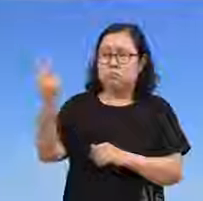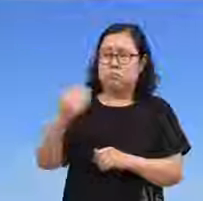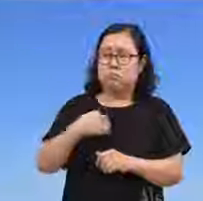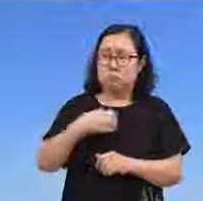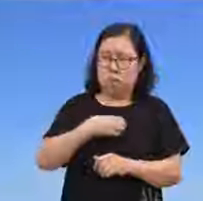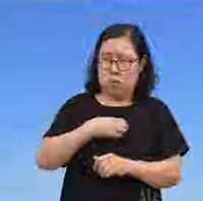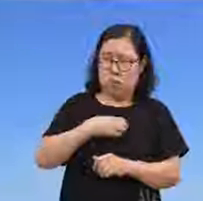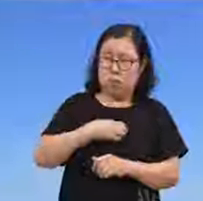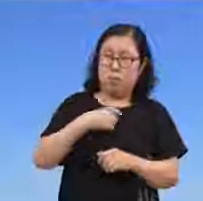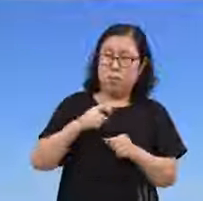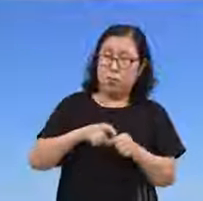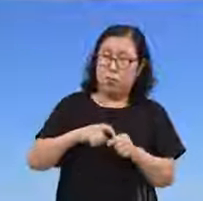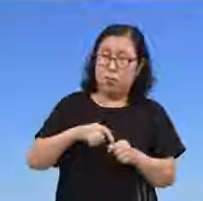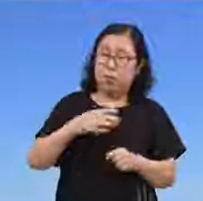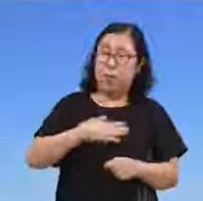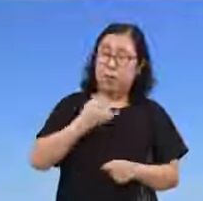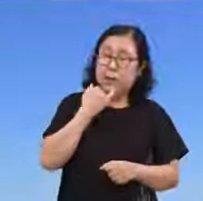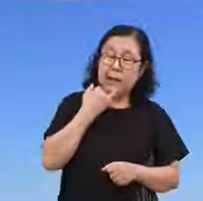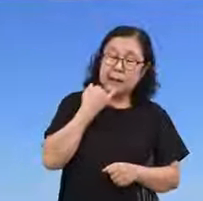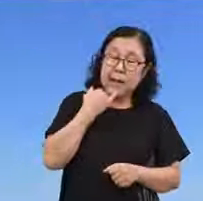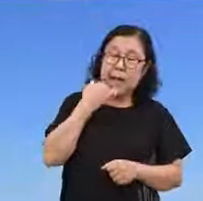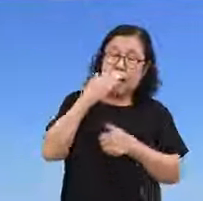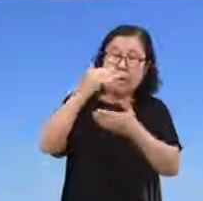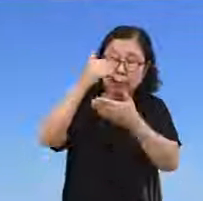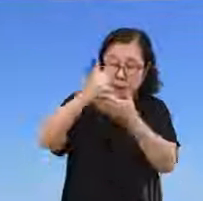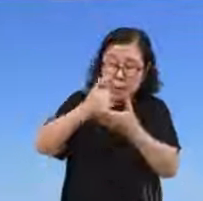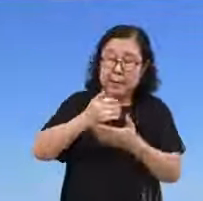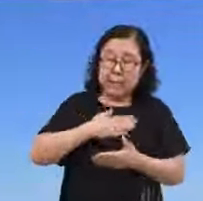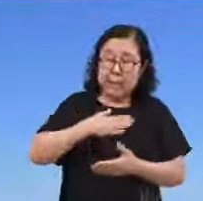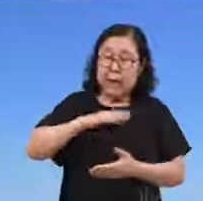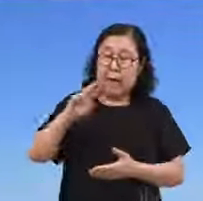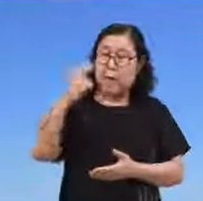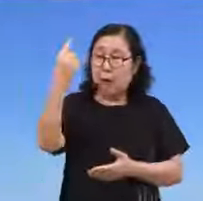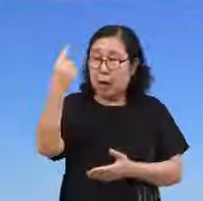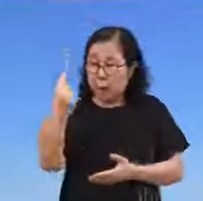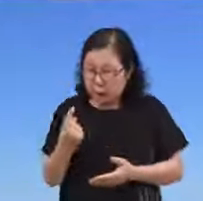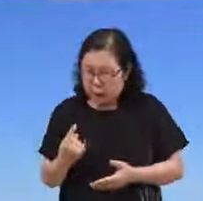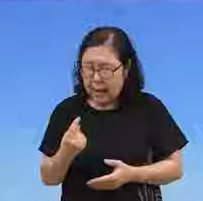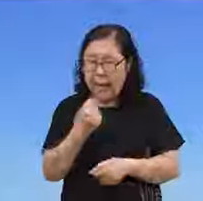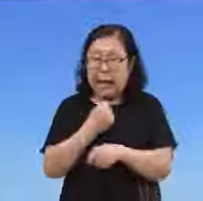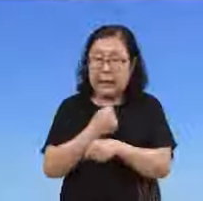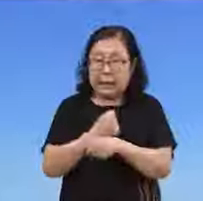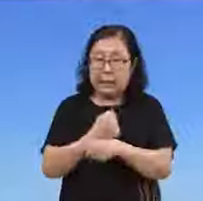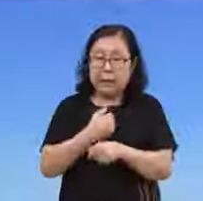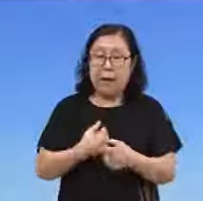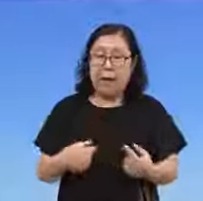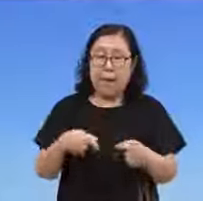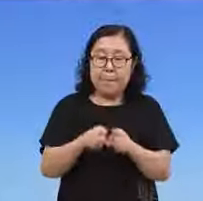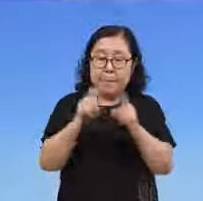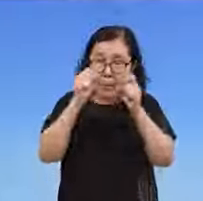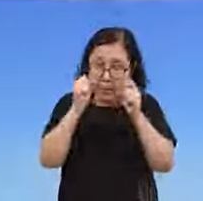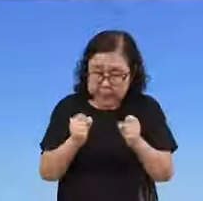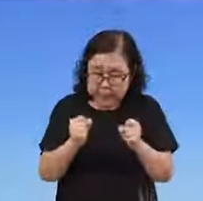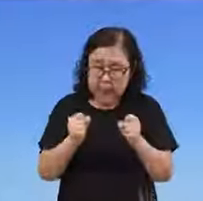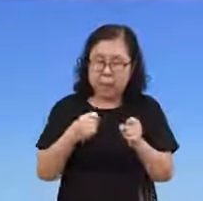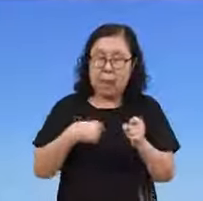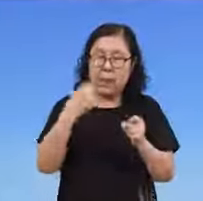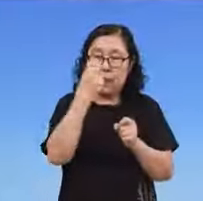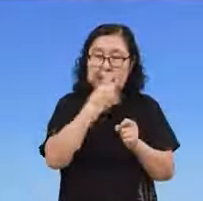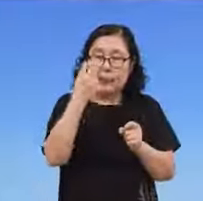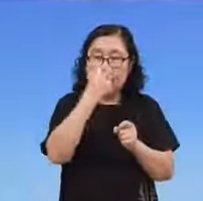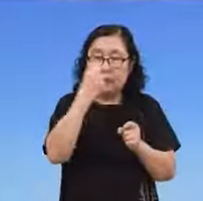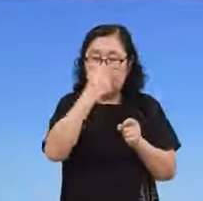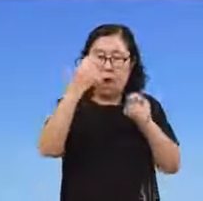다가온다 할지라도 나는 괜찮다. 왜? 하나님께서 나를 다시 돌아오게 해주신다고, 나와 함께 하신다고,